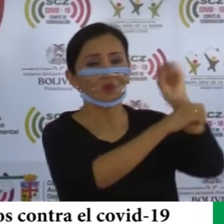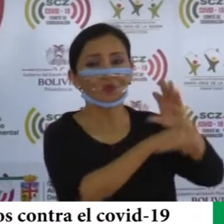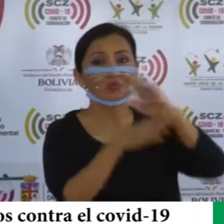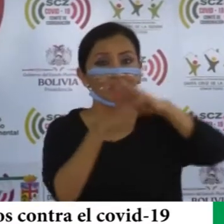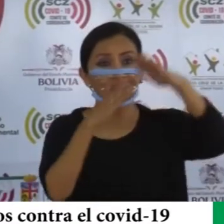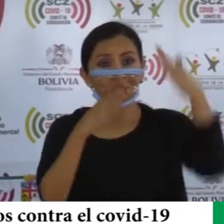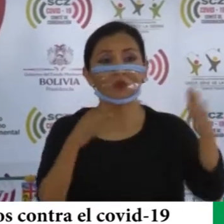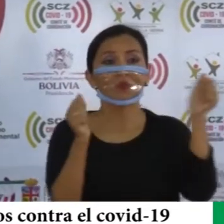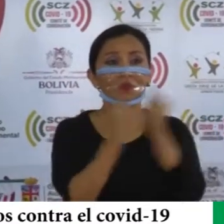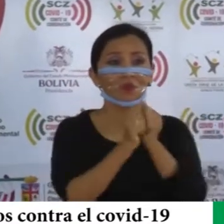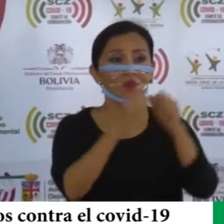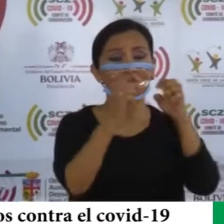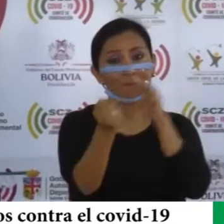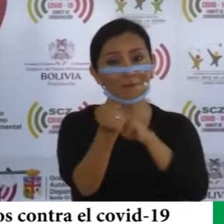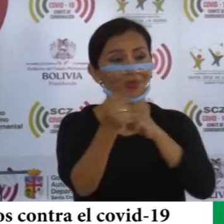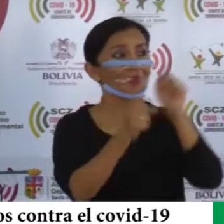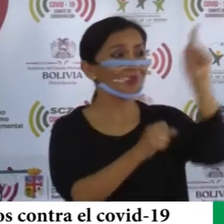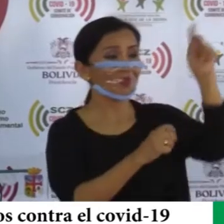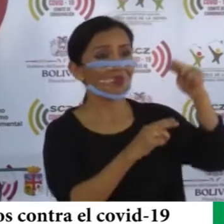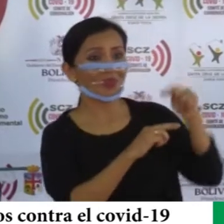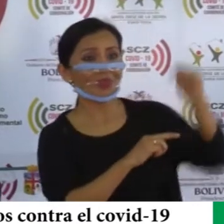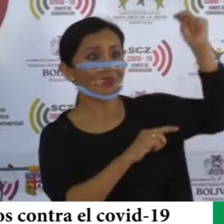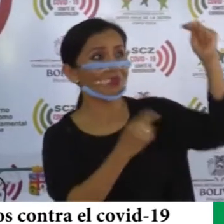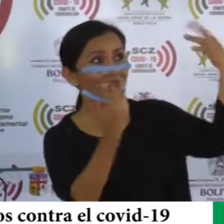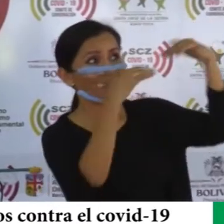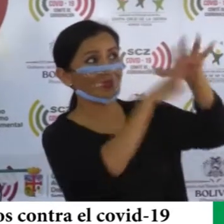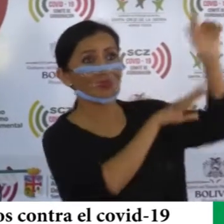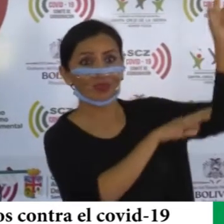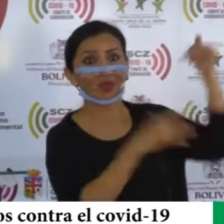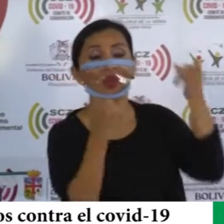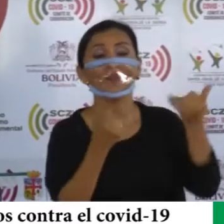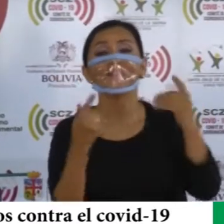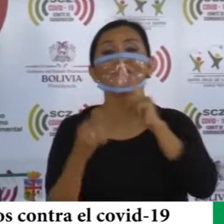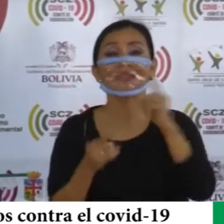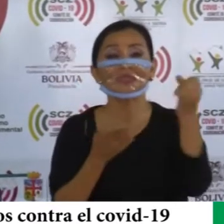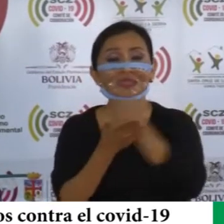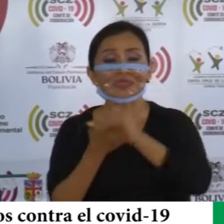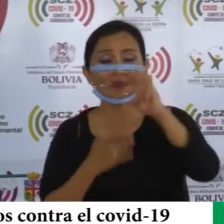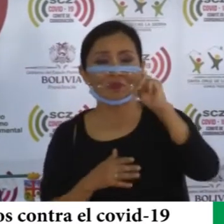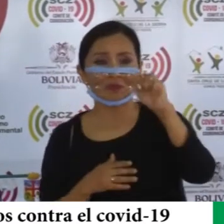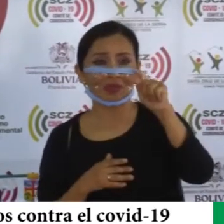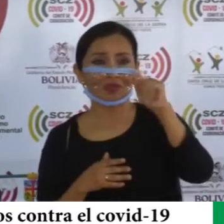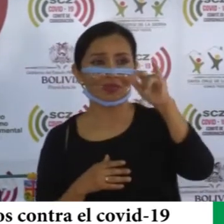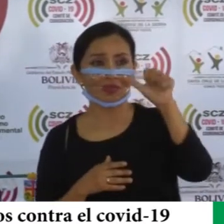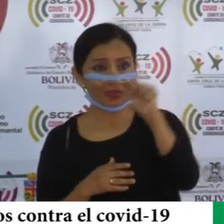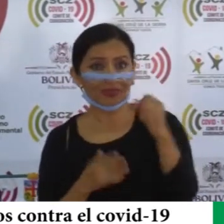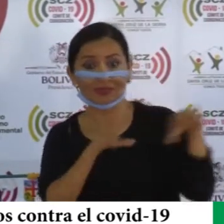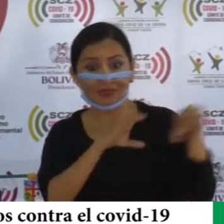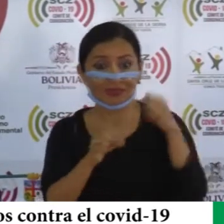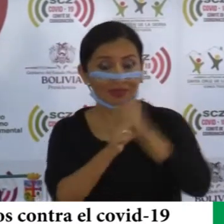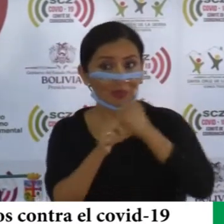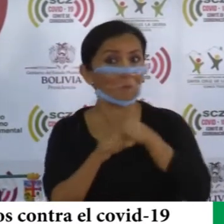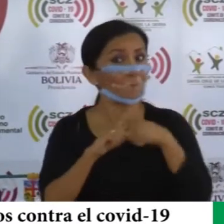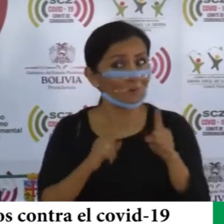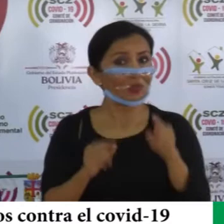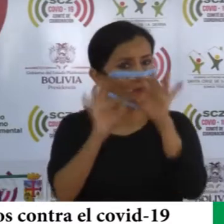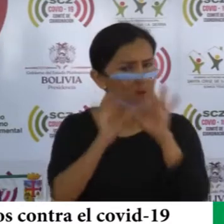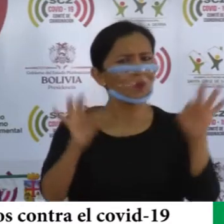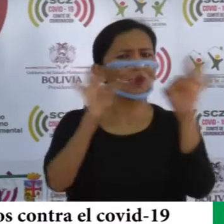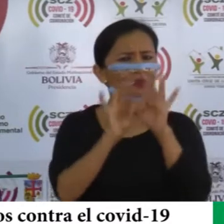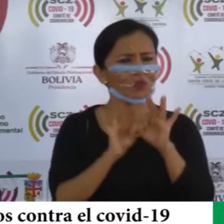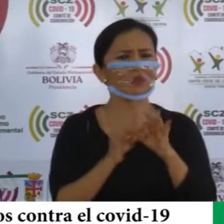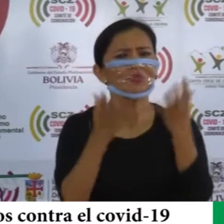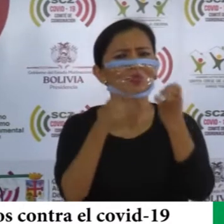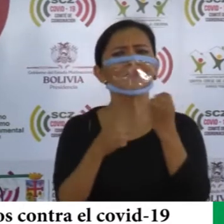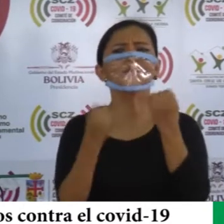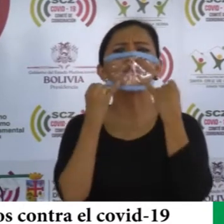las brigadas médicas en el norte integrado. Actualmente se encuentran en San Matías realizando el trabajo, pero una puntualización y algo importante